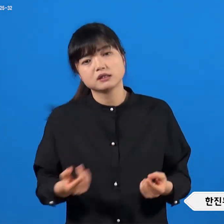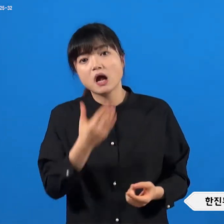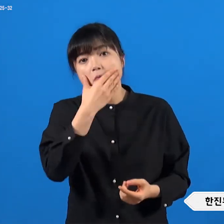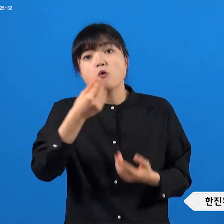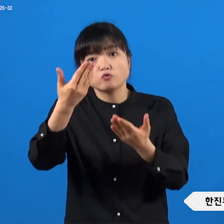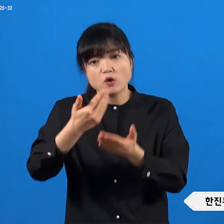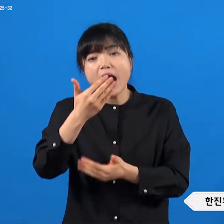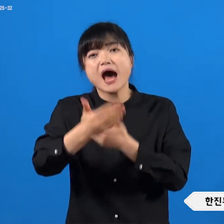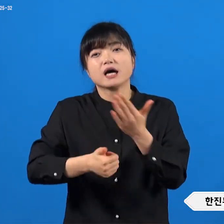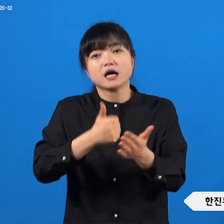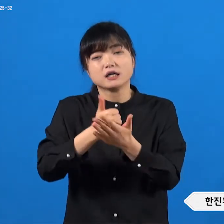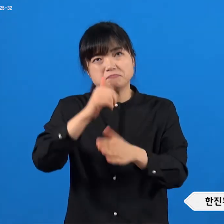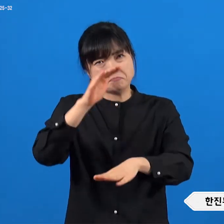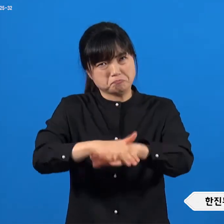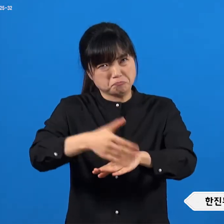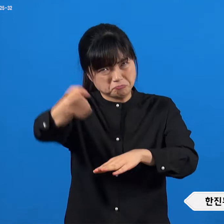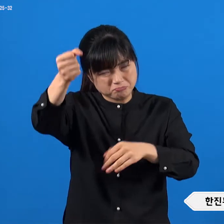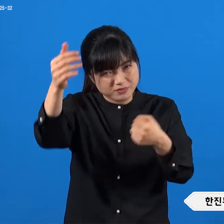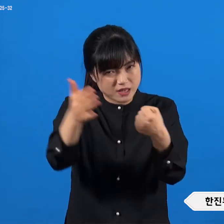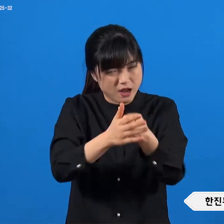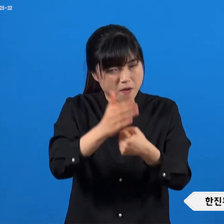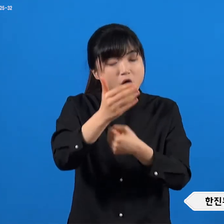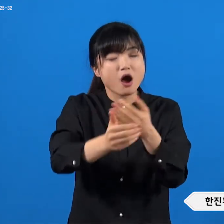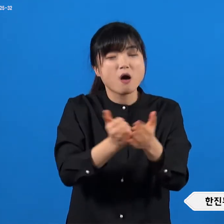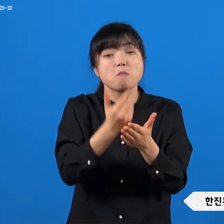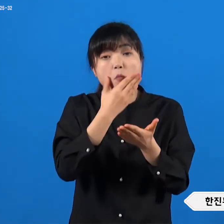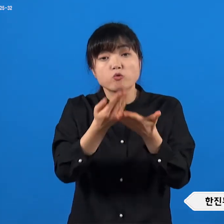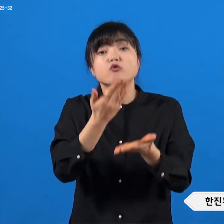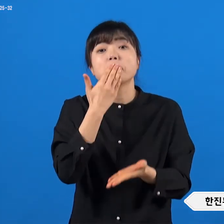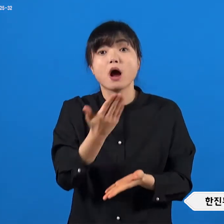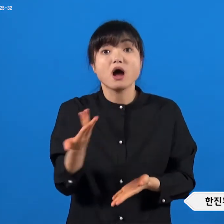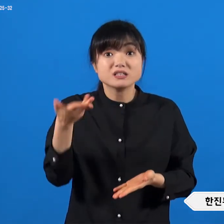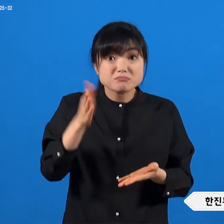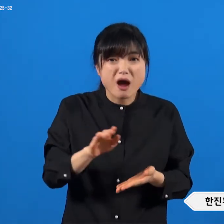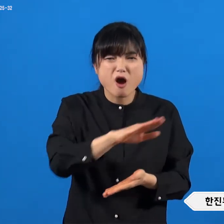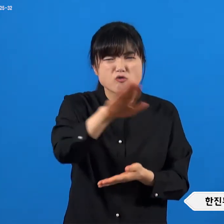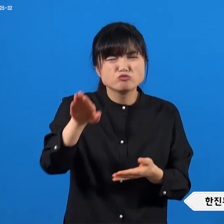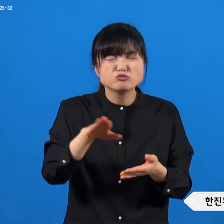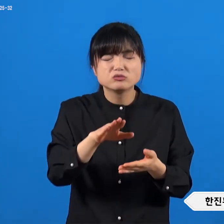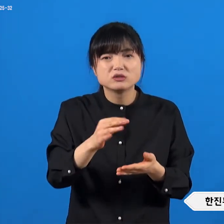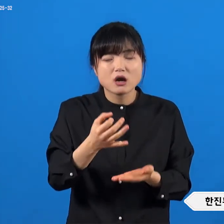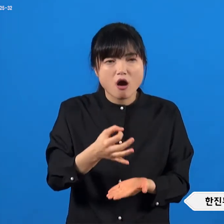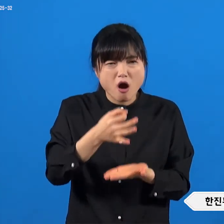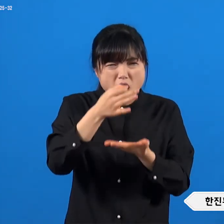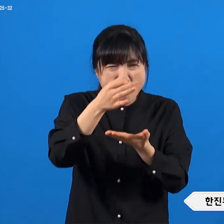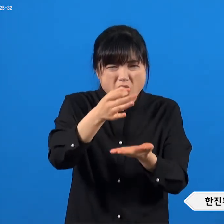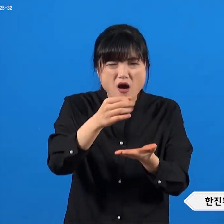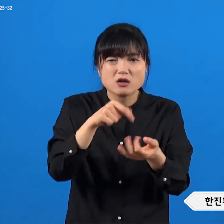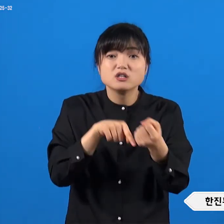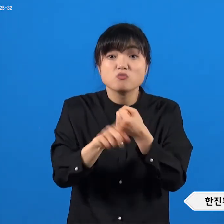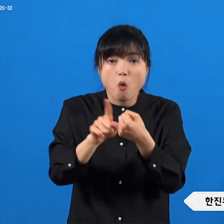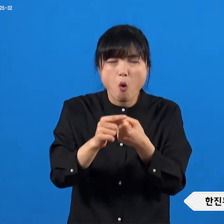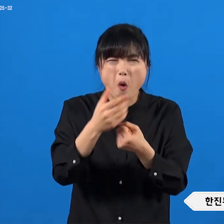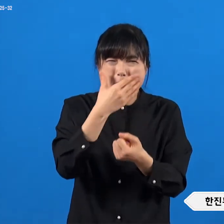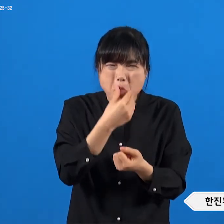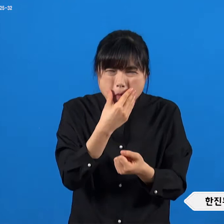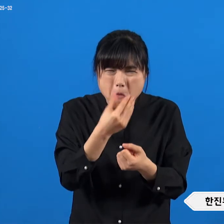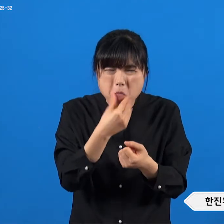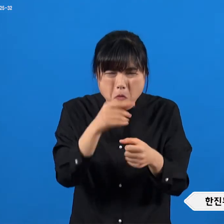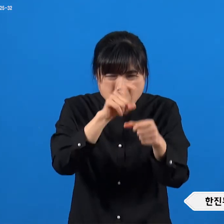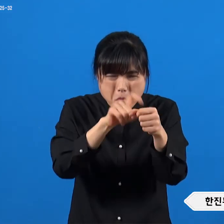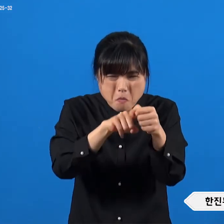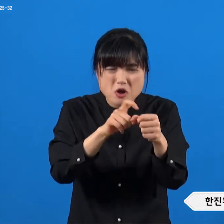복 주시는 것은 하나님 소관이니까 복 주실 수도 있지만 우리는 복 받기 위한 순전히